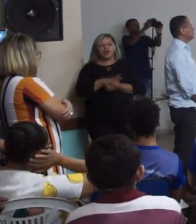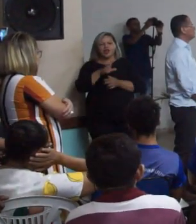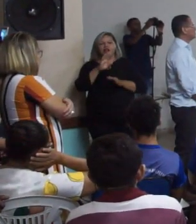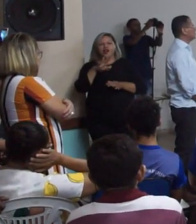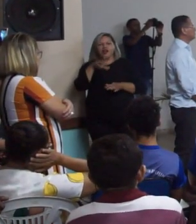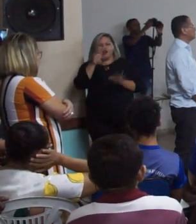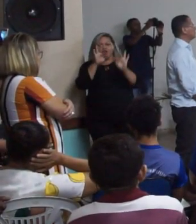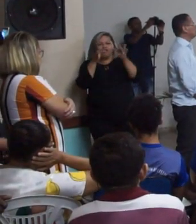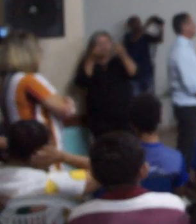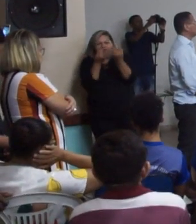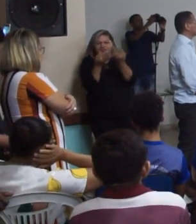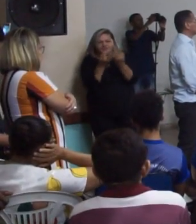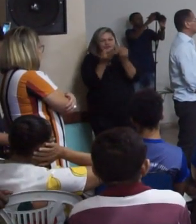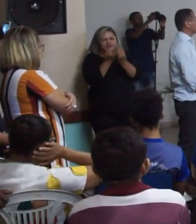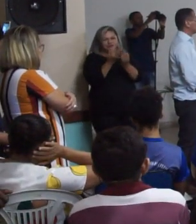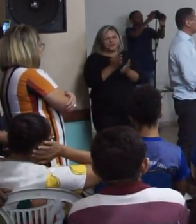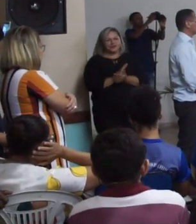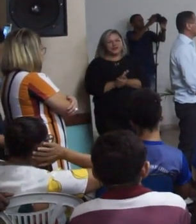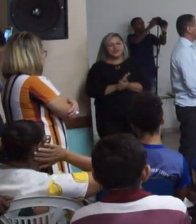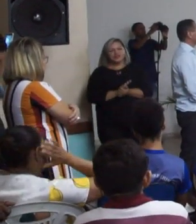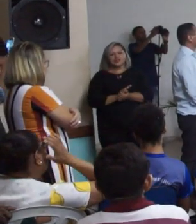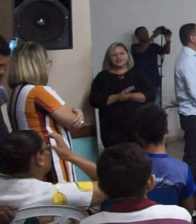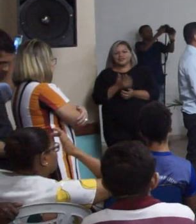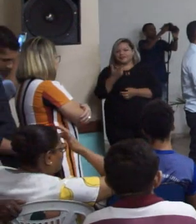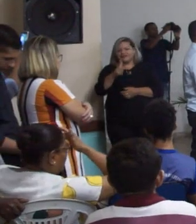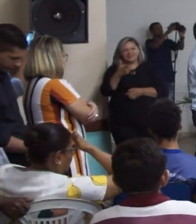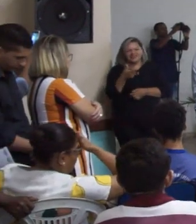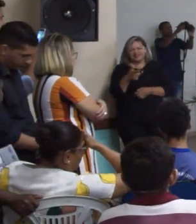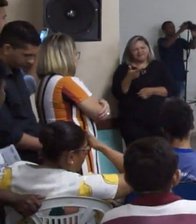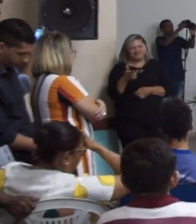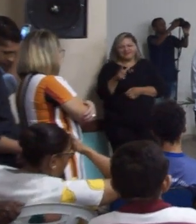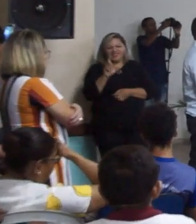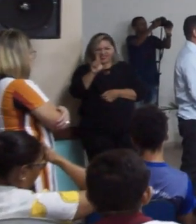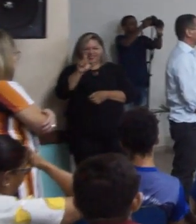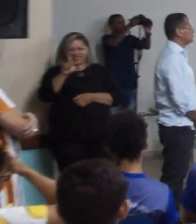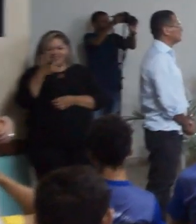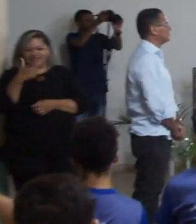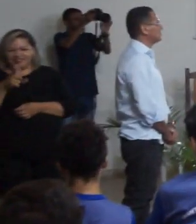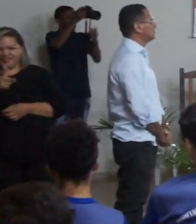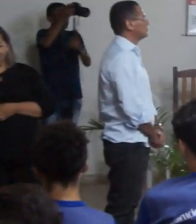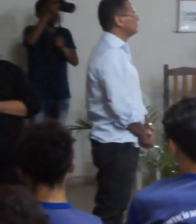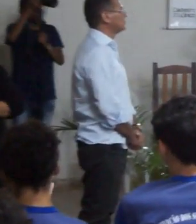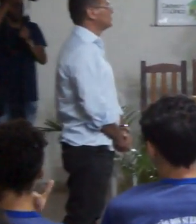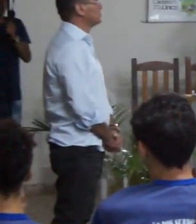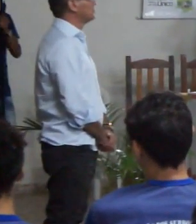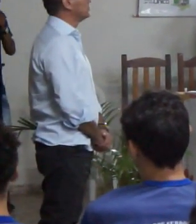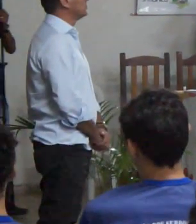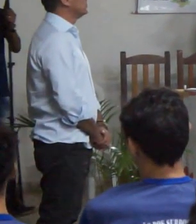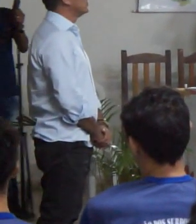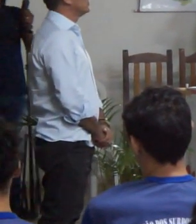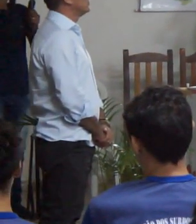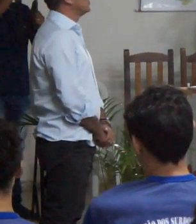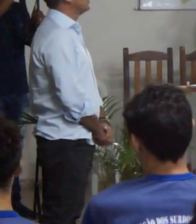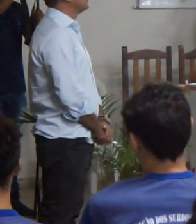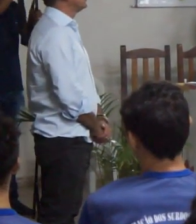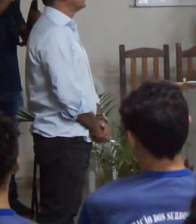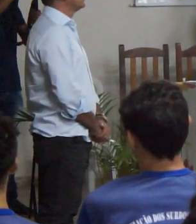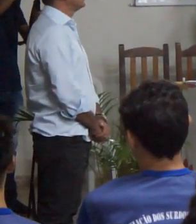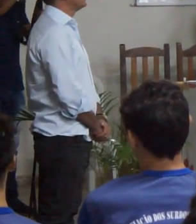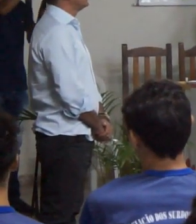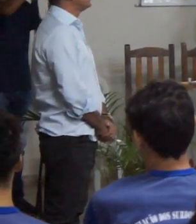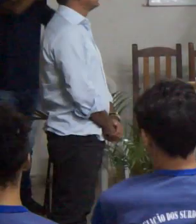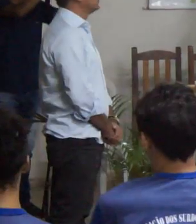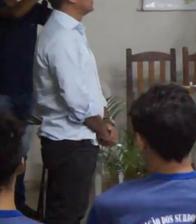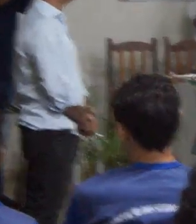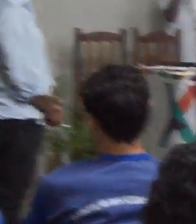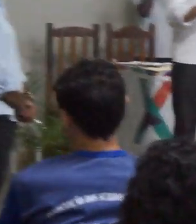que, porventura, professor Chiquinho, secretário, não tem a condição, ainda não teve o Bolsa Família Federal. E vai ser o